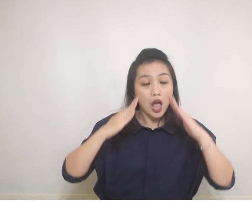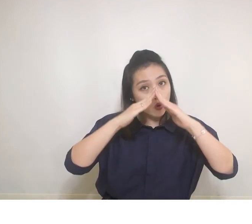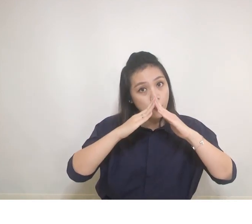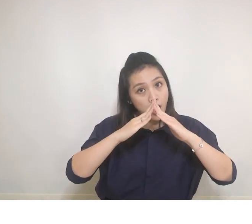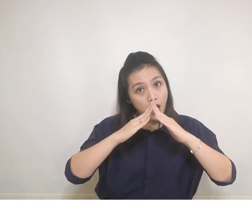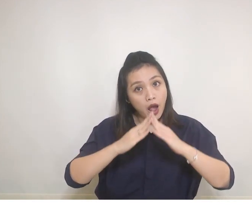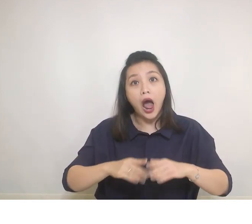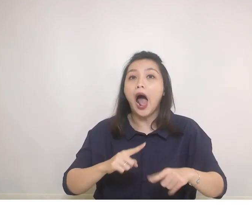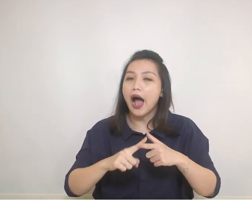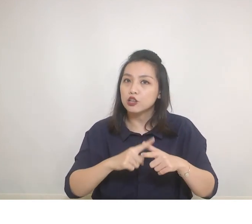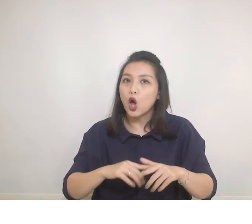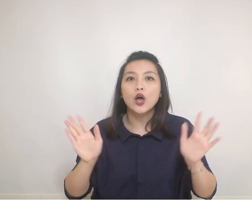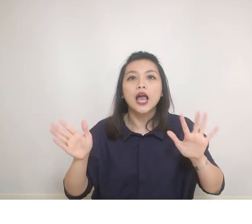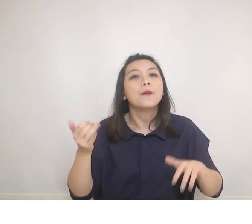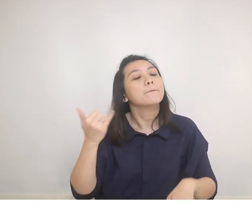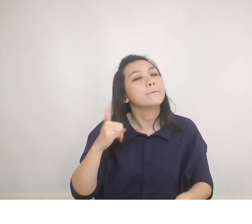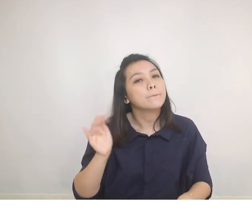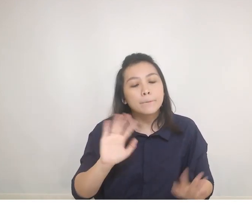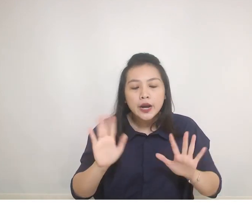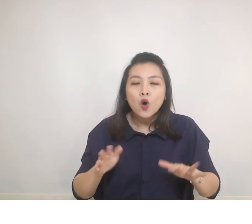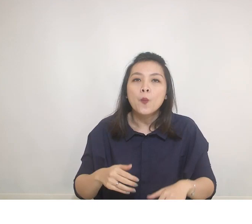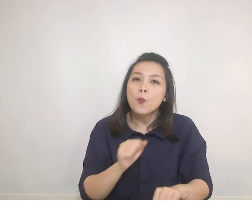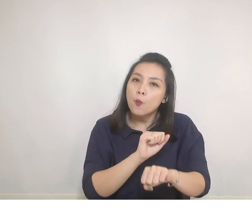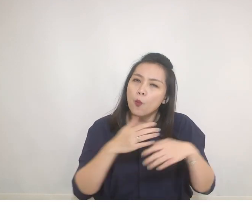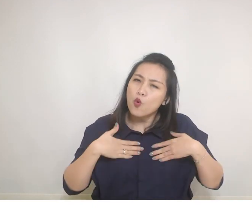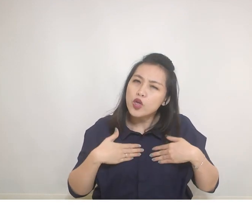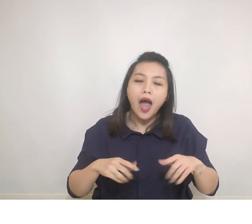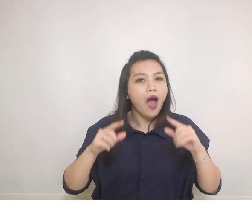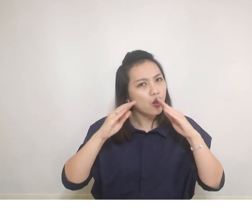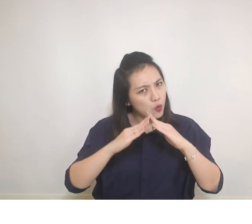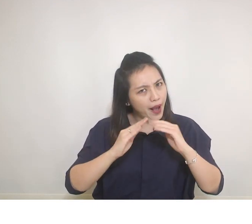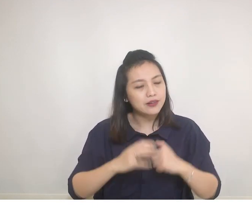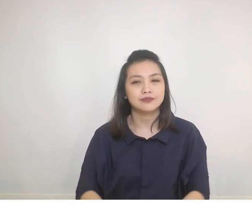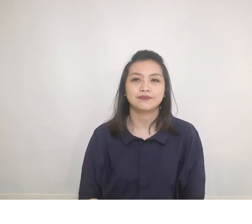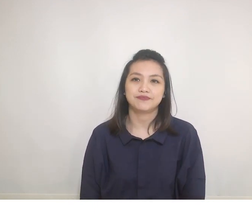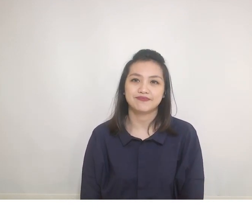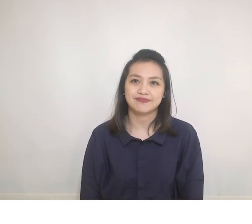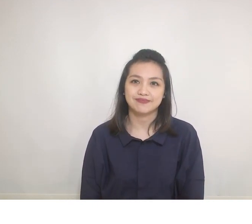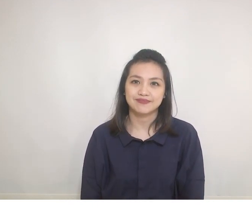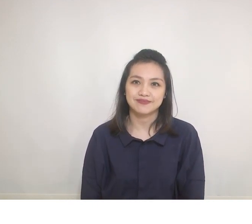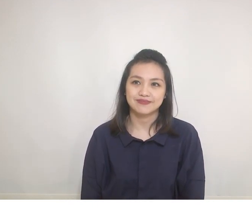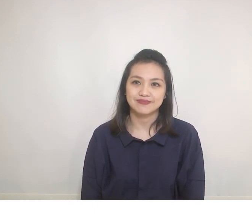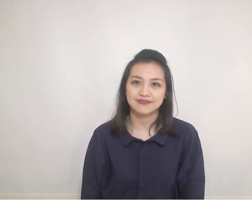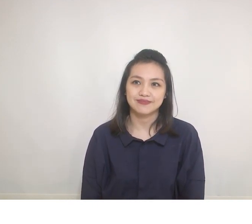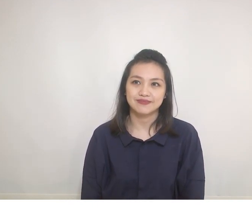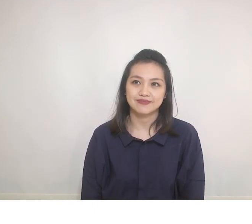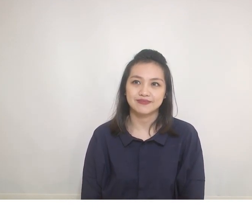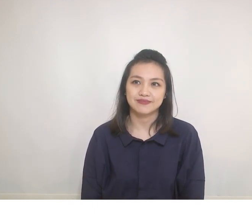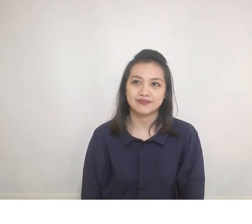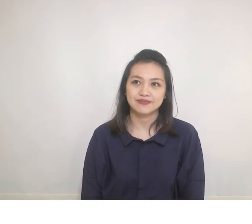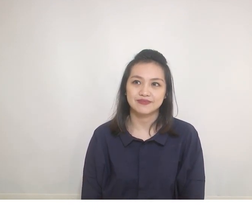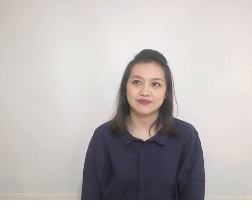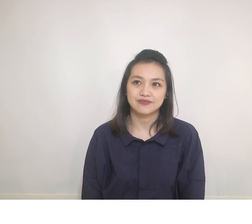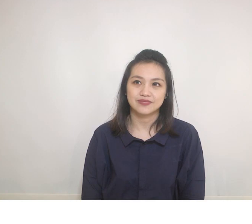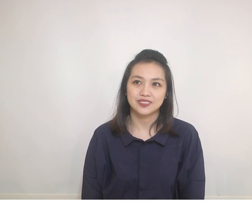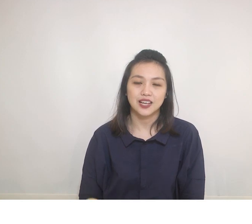sih. Saya sih ya waktu dengerin gitu ya cuman ngerasa ada yang aneh gitu. Ada yang aneh gitu aja. Dan